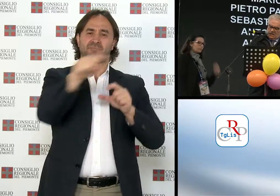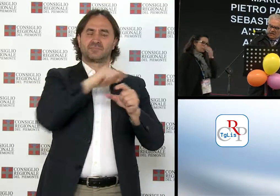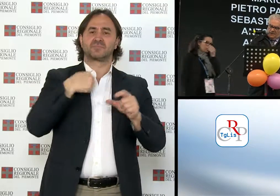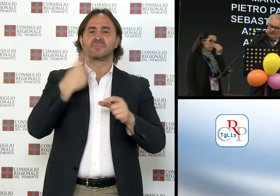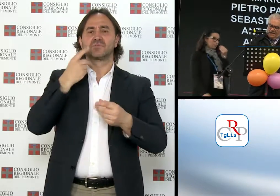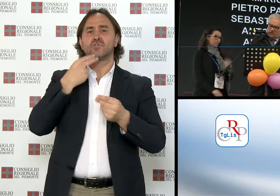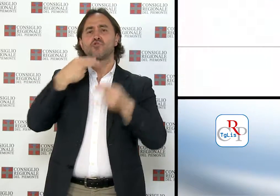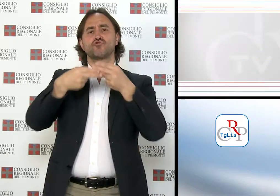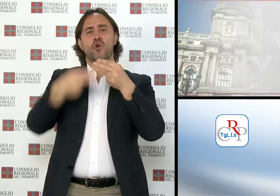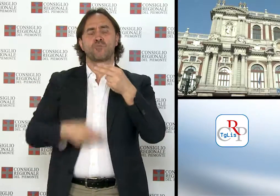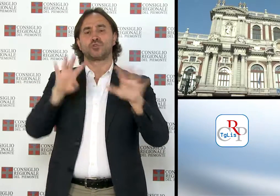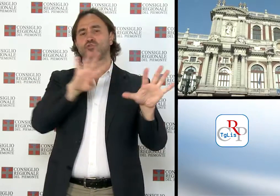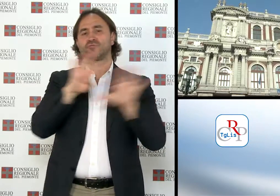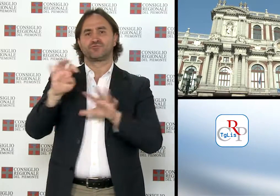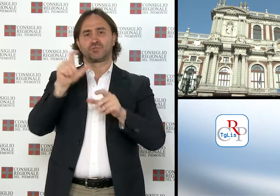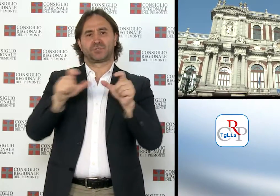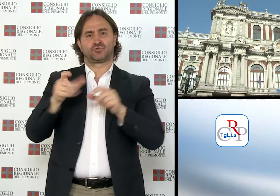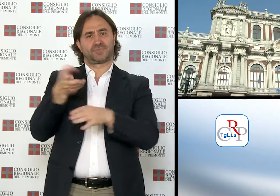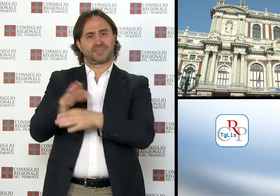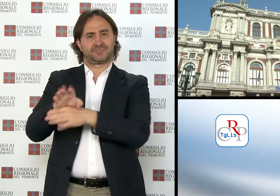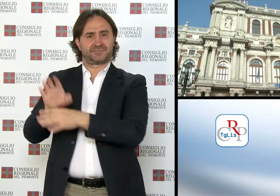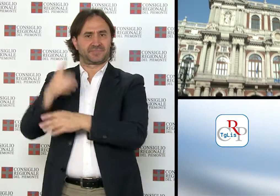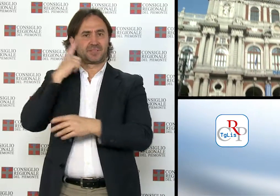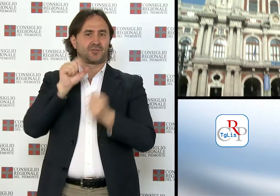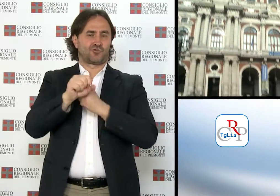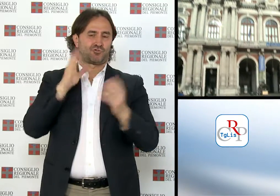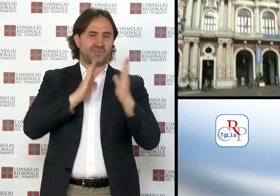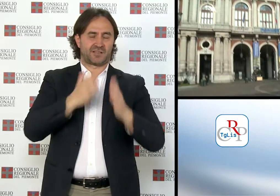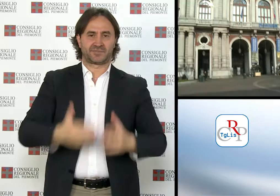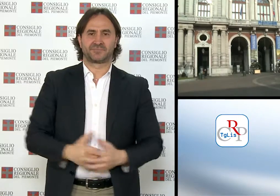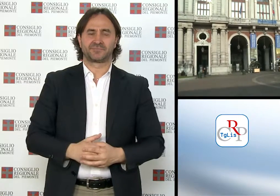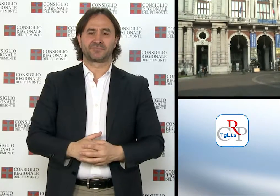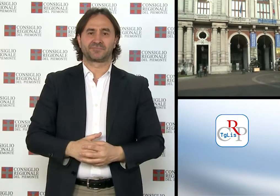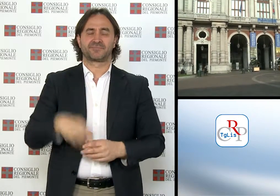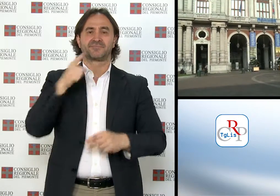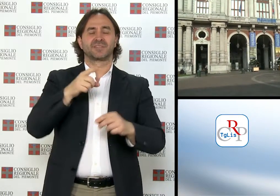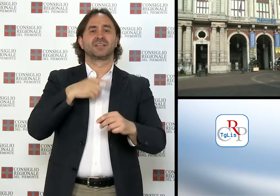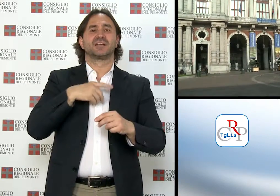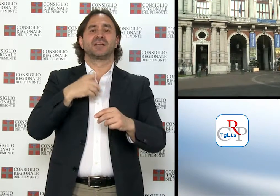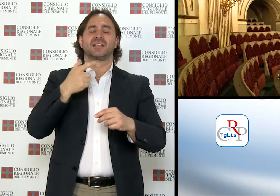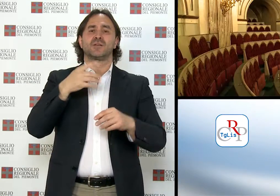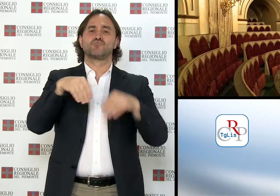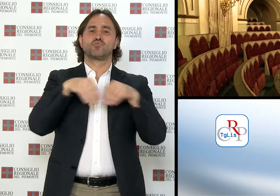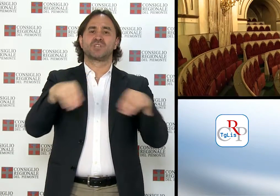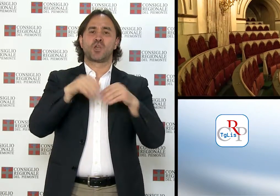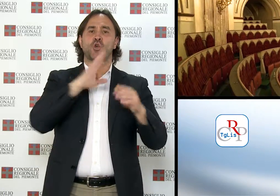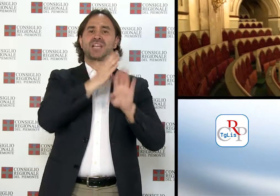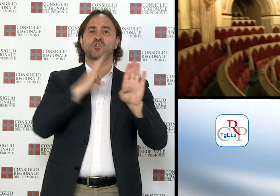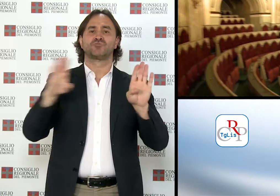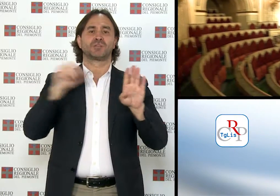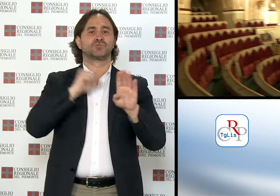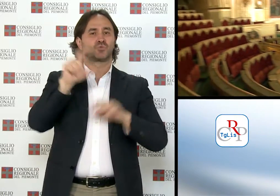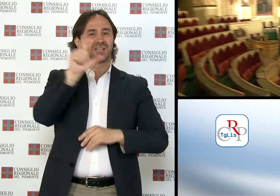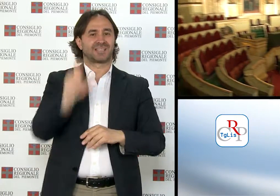vittime delle mafie in occasione della giornata dell'unità nazionale il museo del risorgimento italiano ha riaperto al pubblico